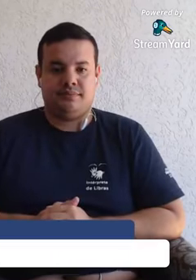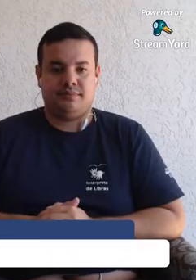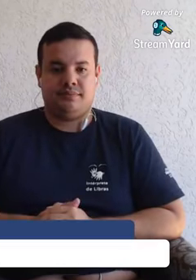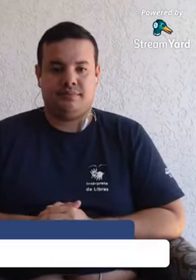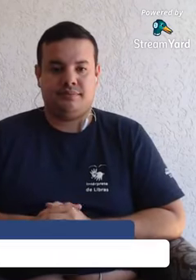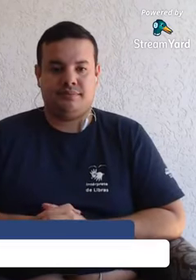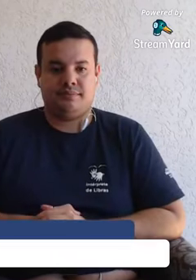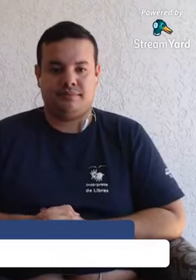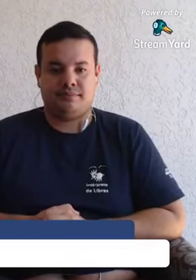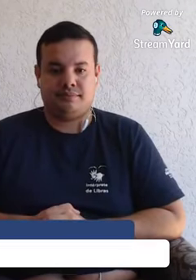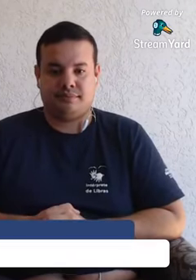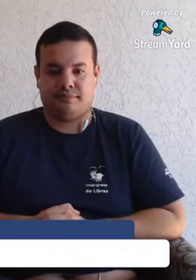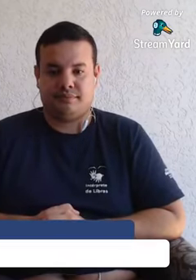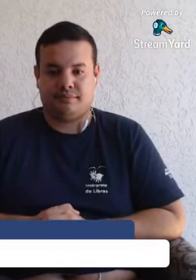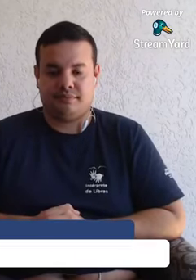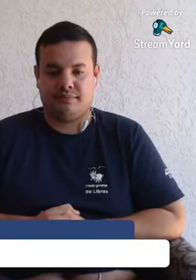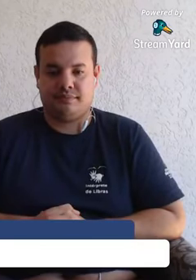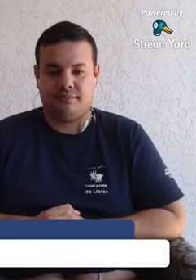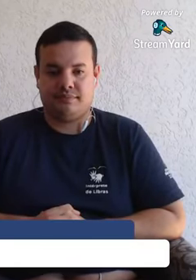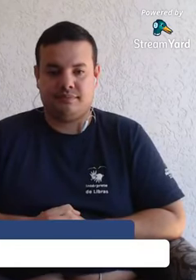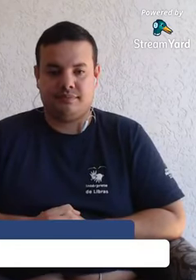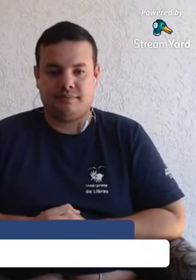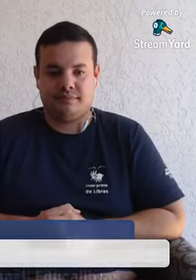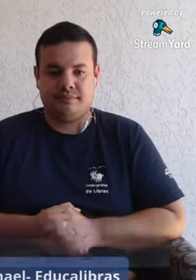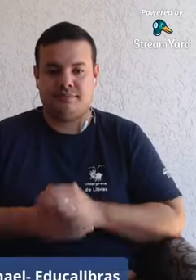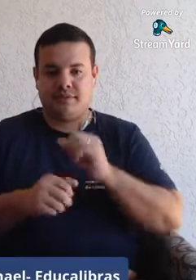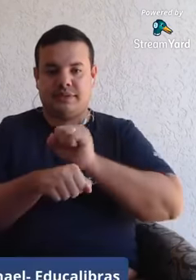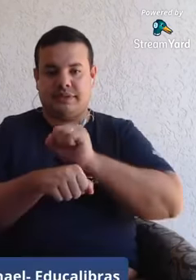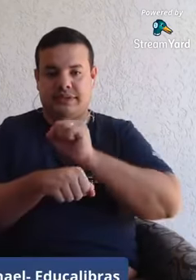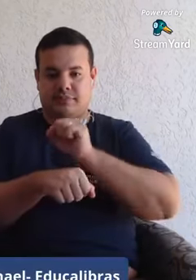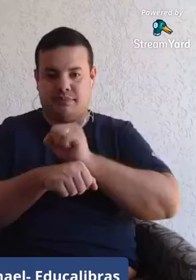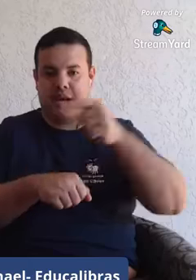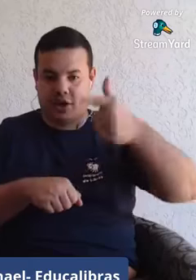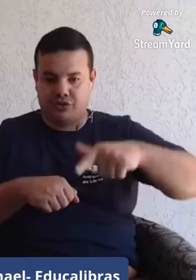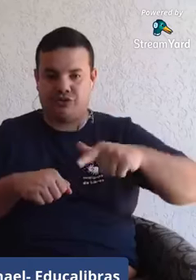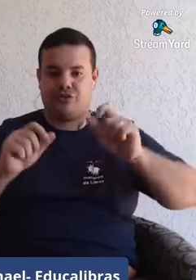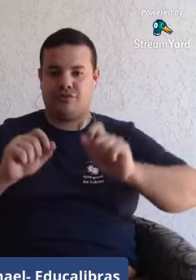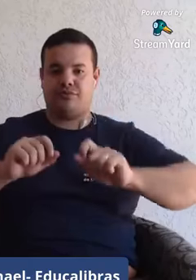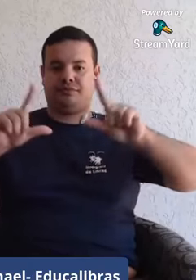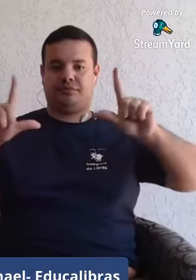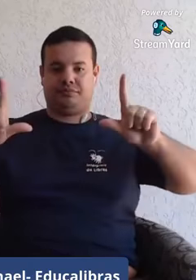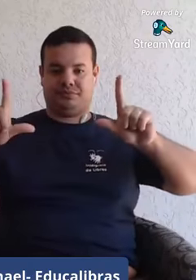Calma lá. Bom, vamos esperar ele entrar de novo.